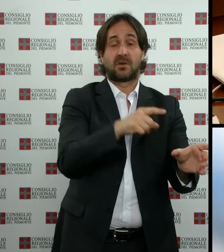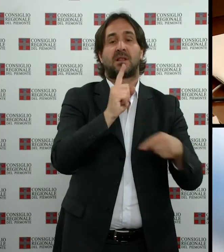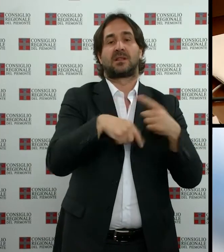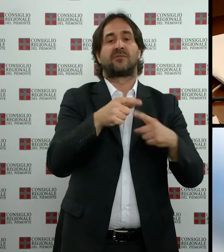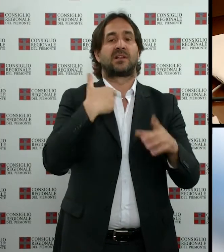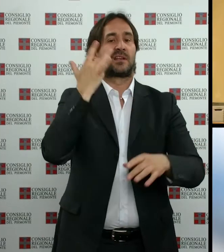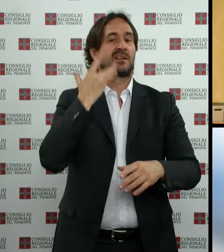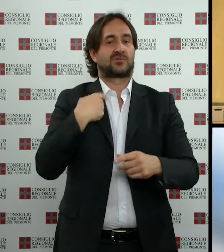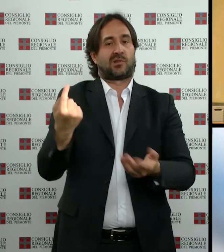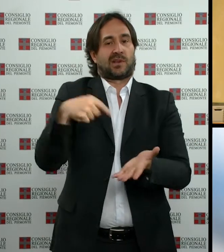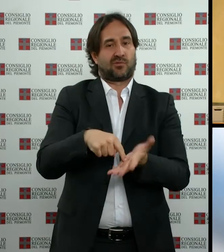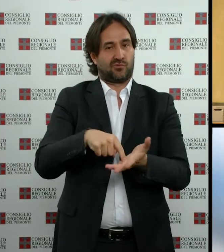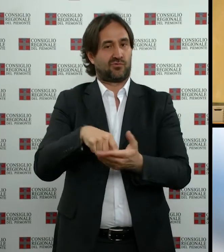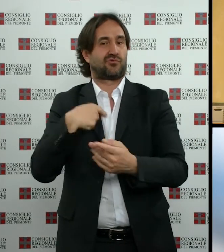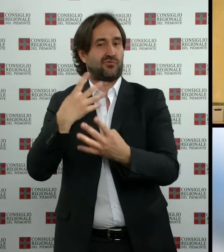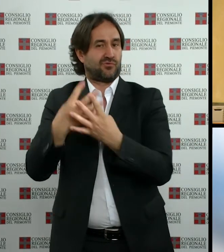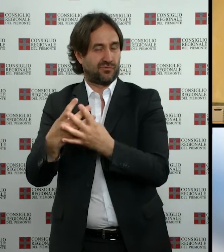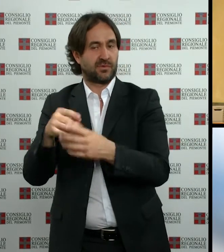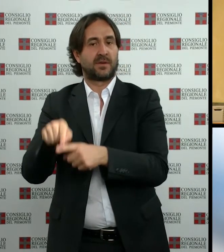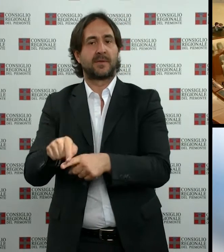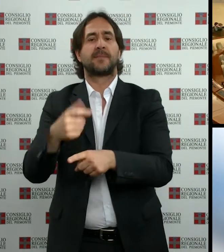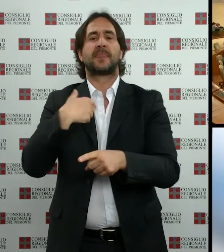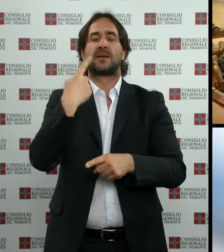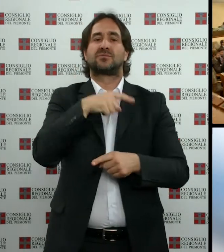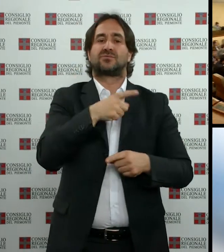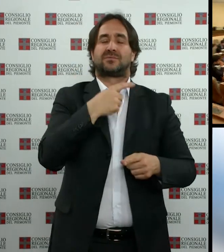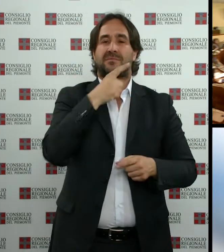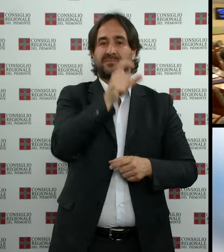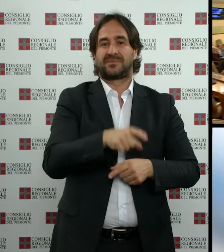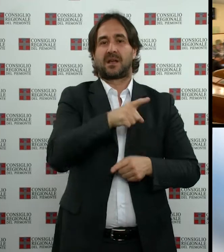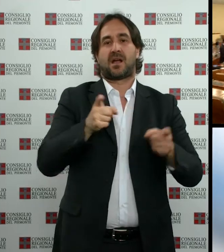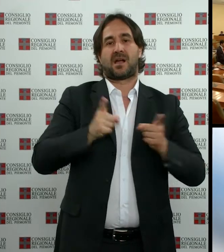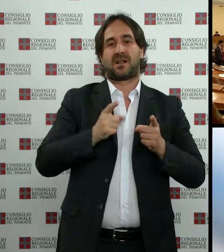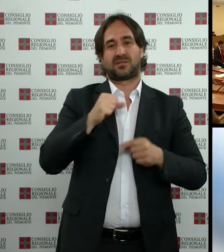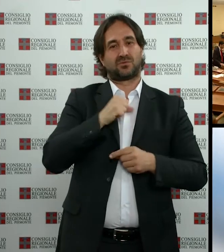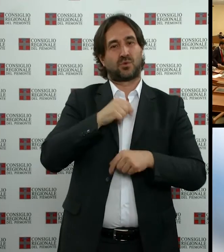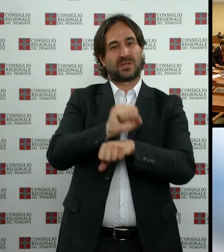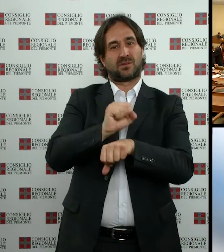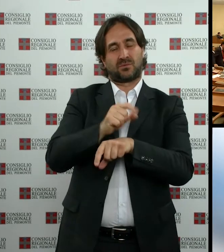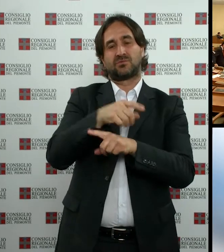relazione annuale sull'attività del garante dei detenuti, svolta in aula nella seduta del 14 aprile.